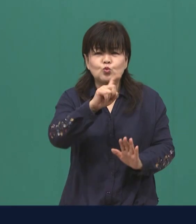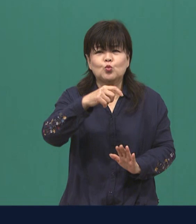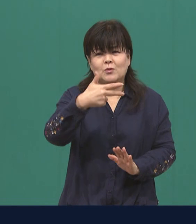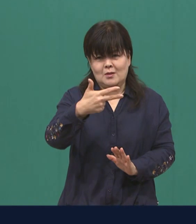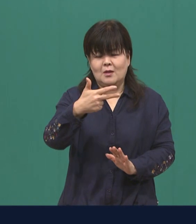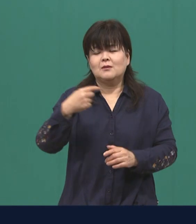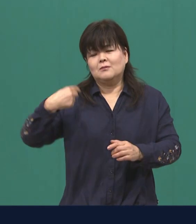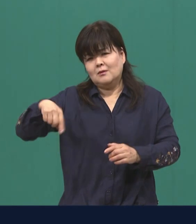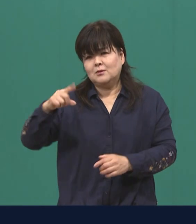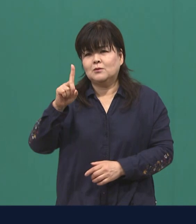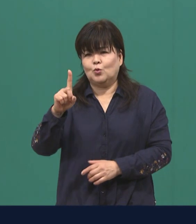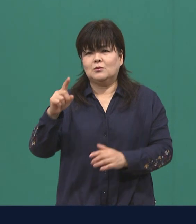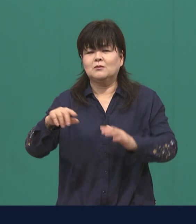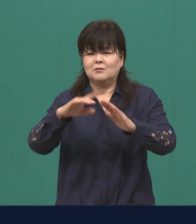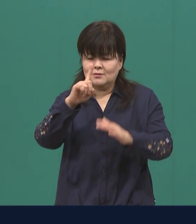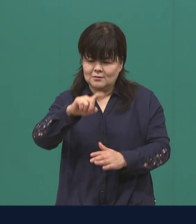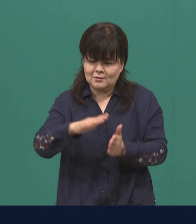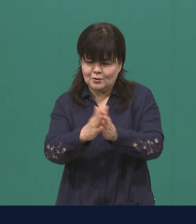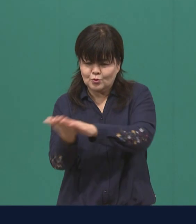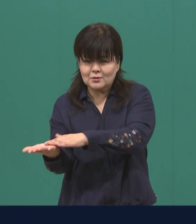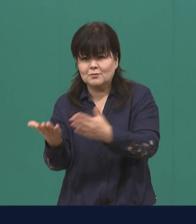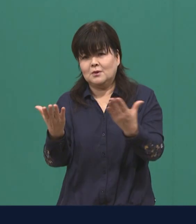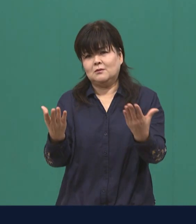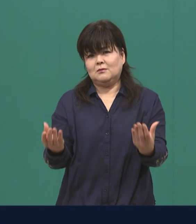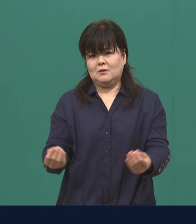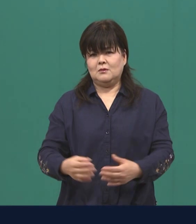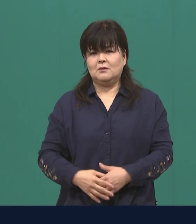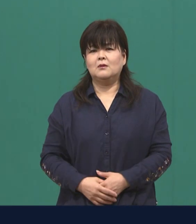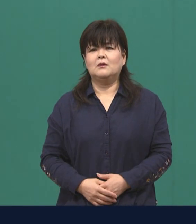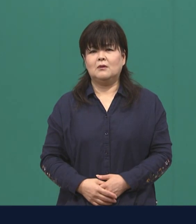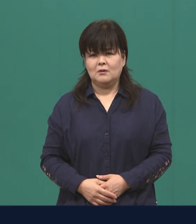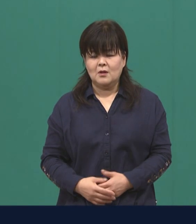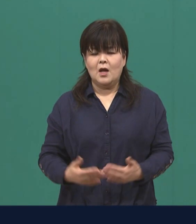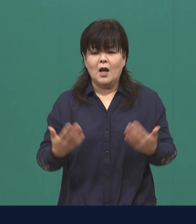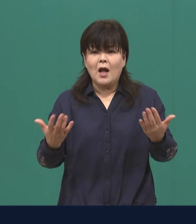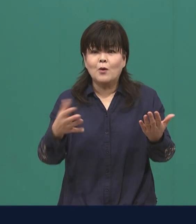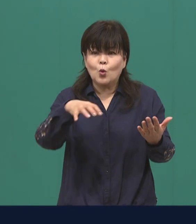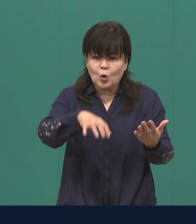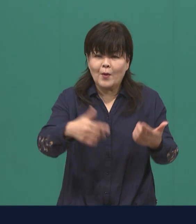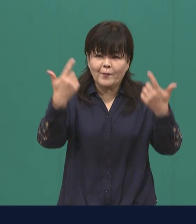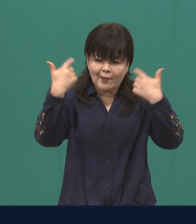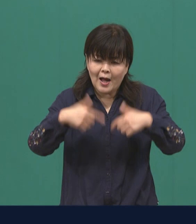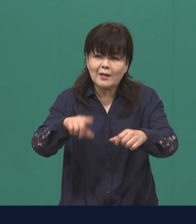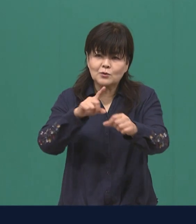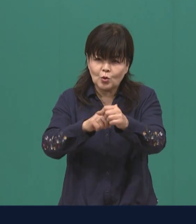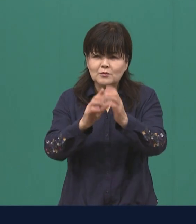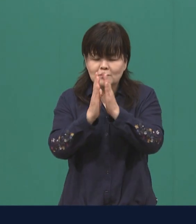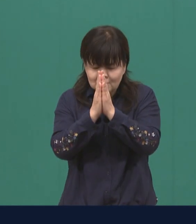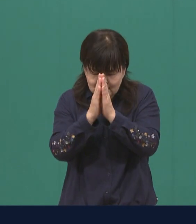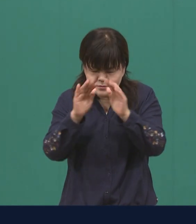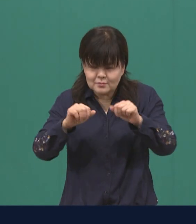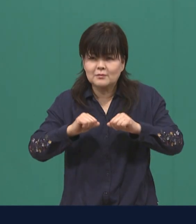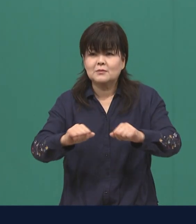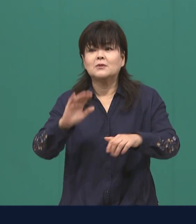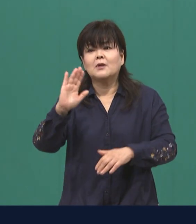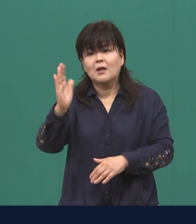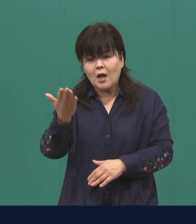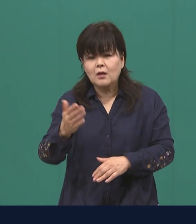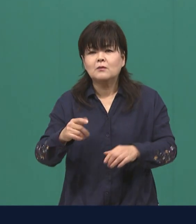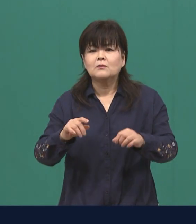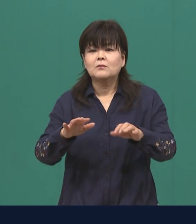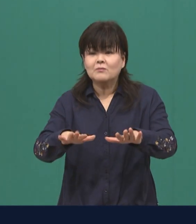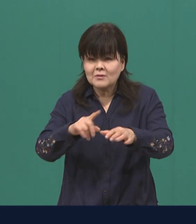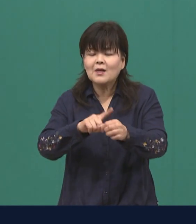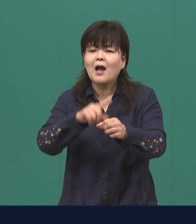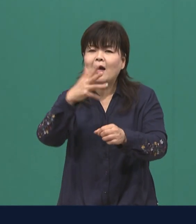し、児童17人、教師1人が亡くなりました。学校では毎年慰霊式が